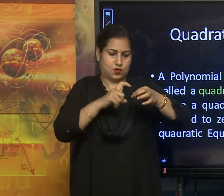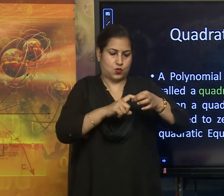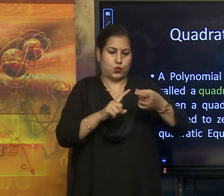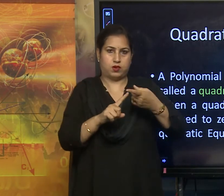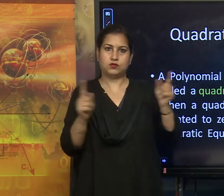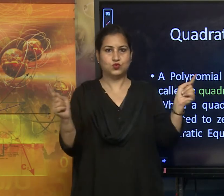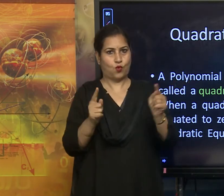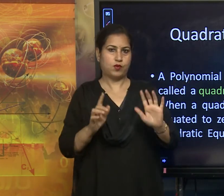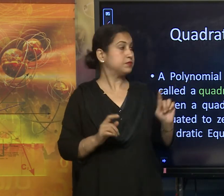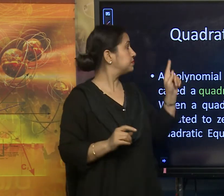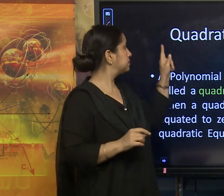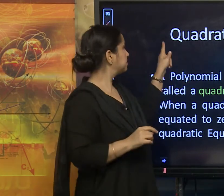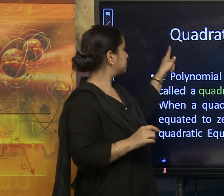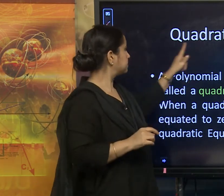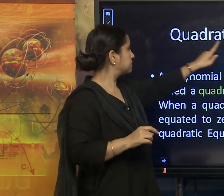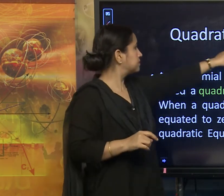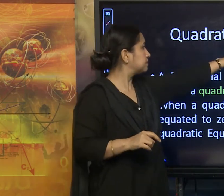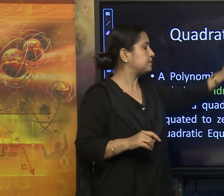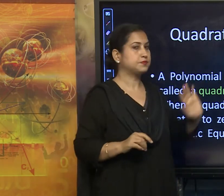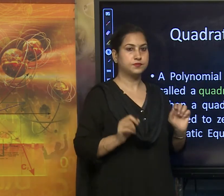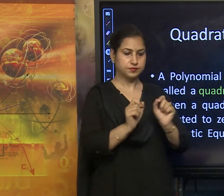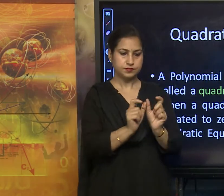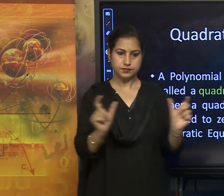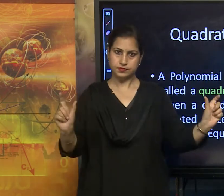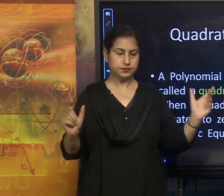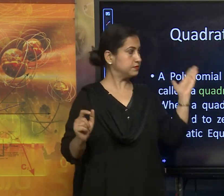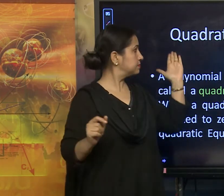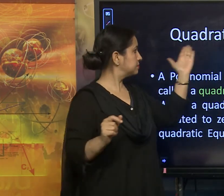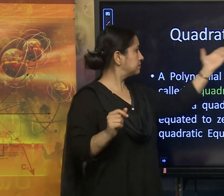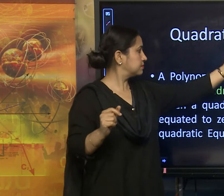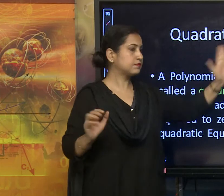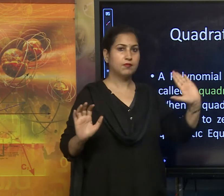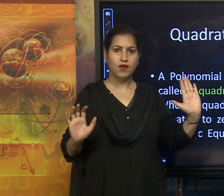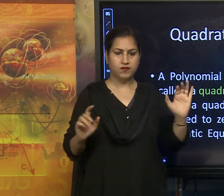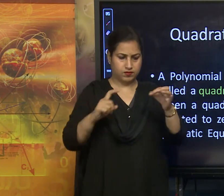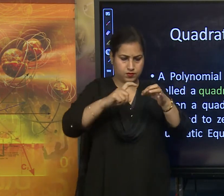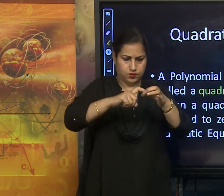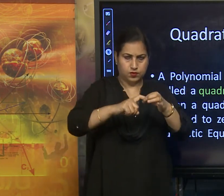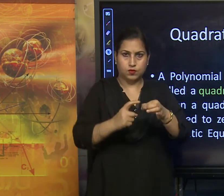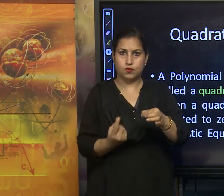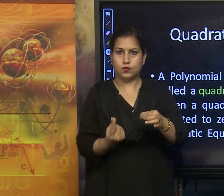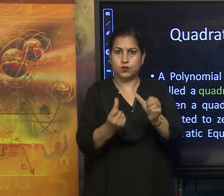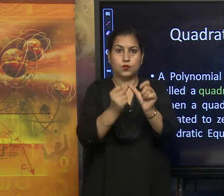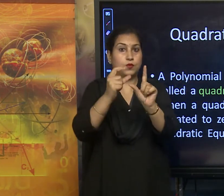हम सभी जानते हैं कि QE, जिसे हम क्वाड्रेटिक इक्वेशंस भी कहते हैं,